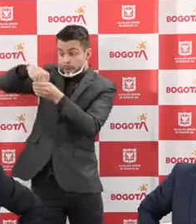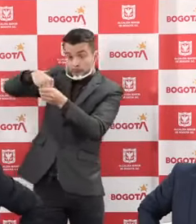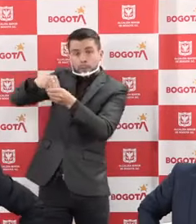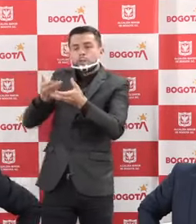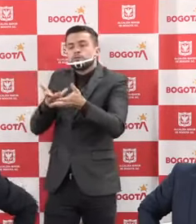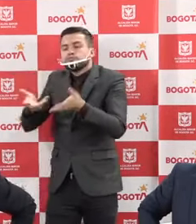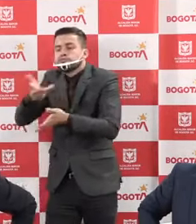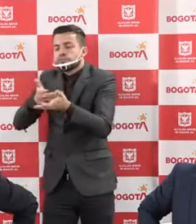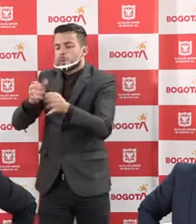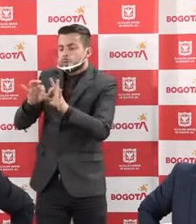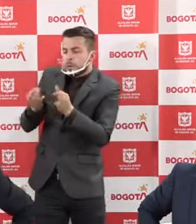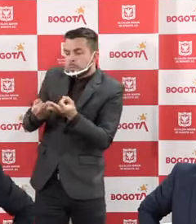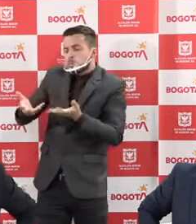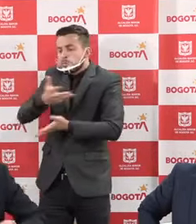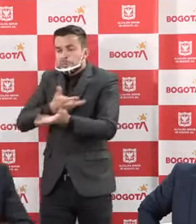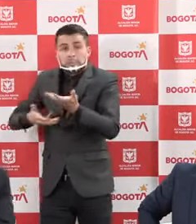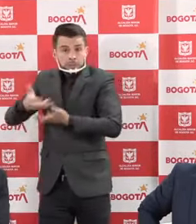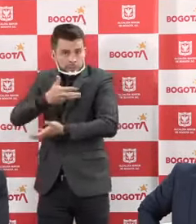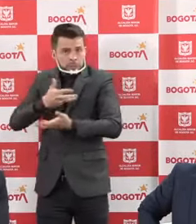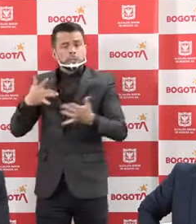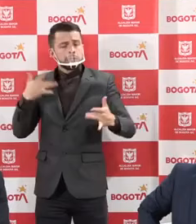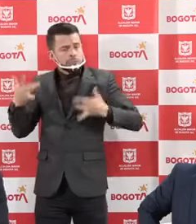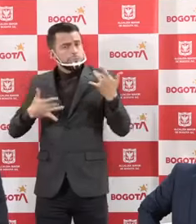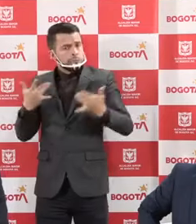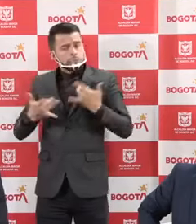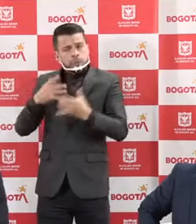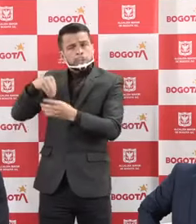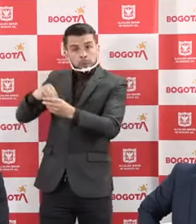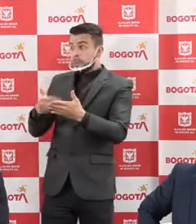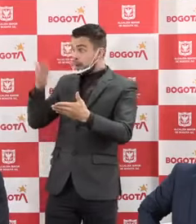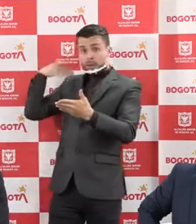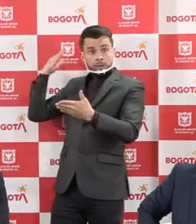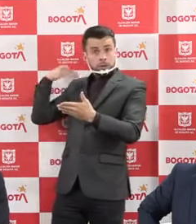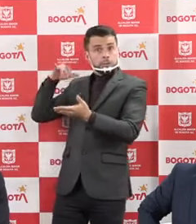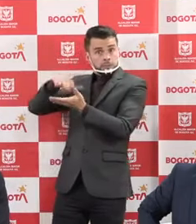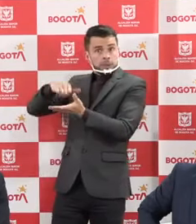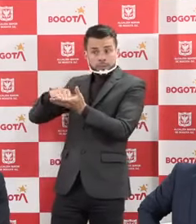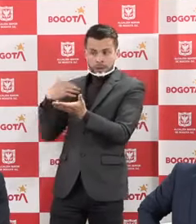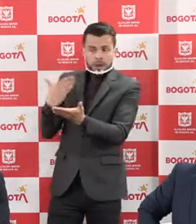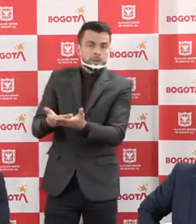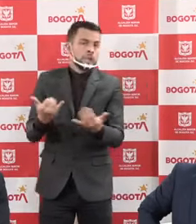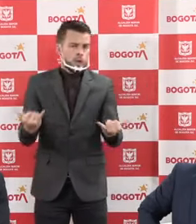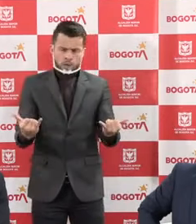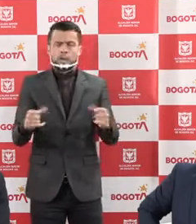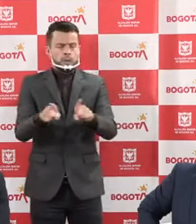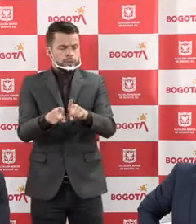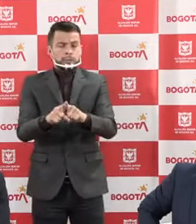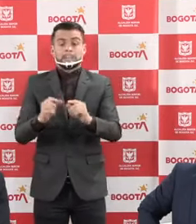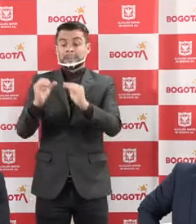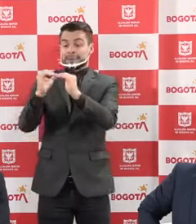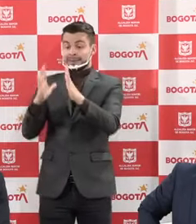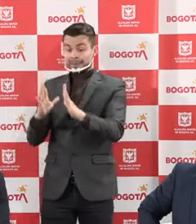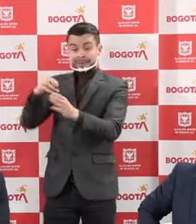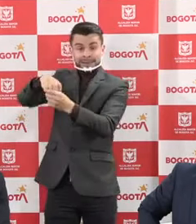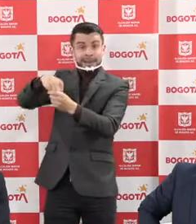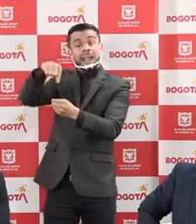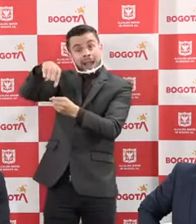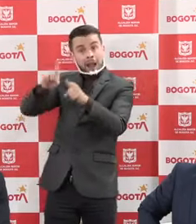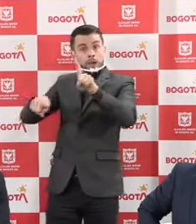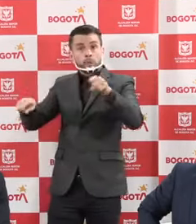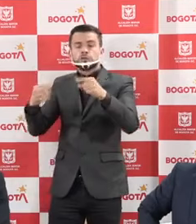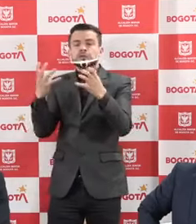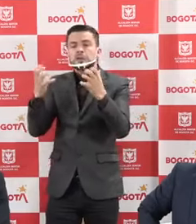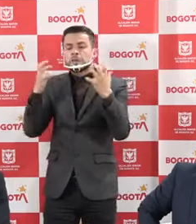de los hogares los ciudadanos tienen como siempre no han tenido la libertad de realizarlas pero si hacemos un llamado